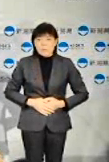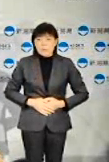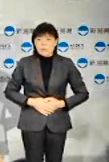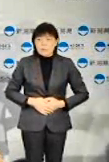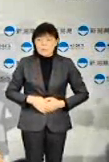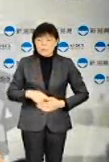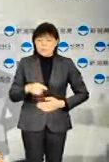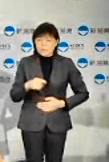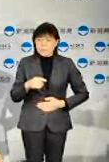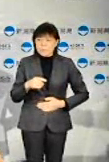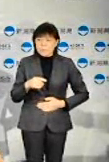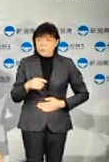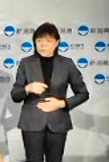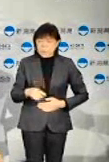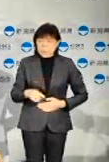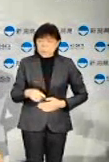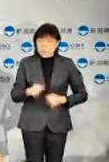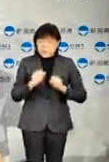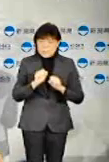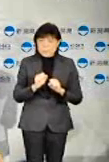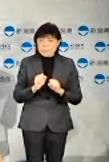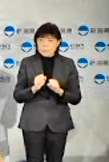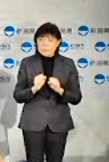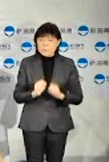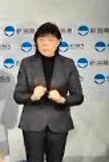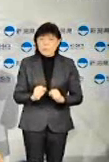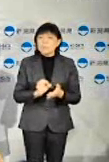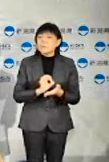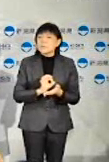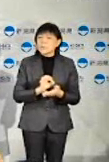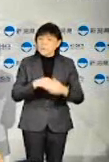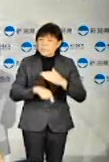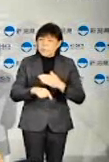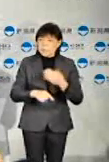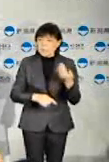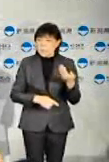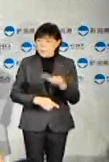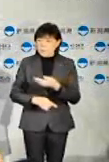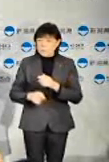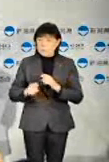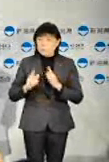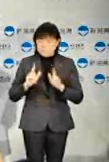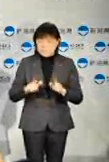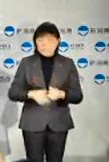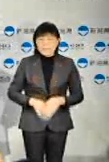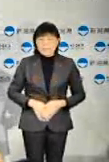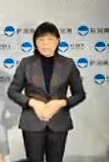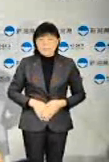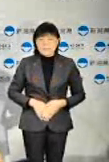ような形で、 いやいやいや、どうぞ、基本的に新潟の場合は過疎地の問題だと最初に申し上げたじゃないですか。